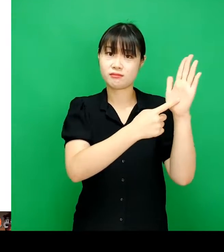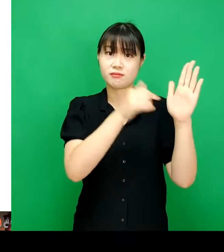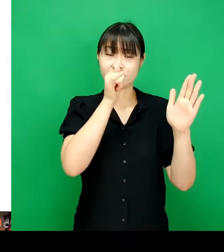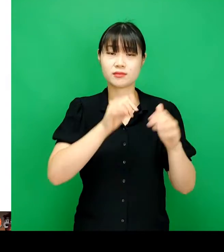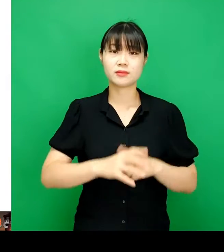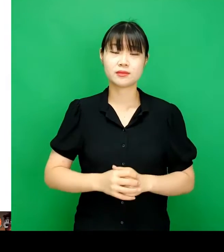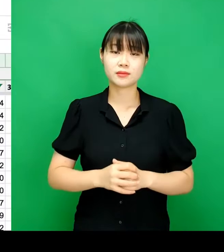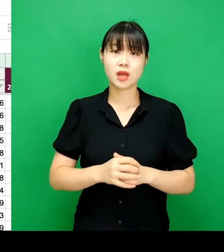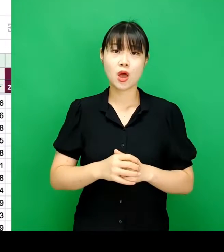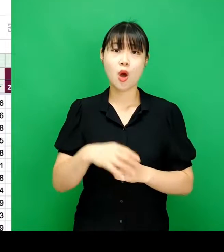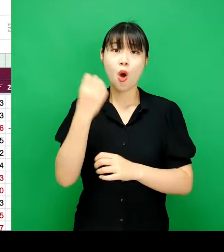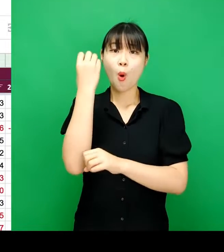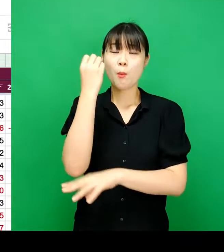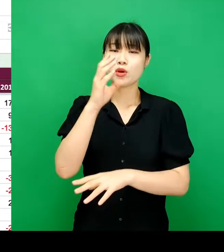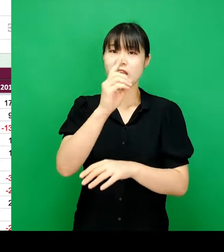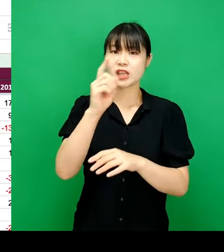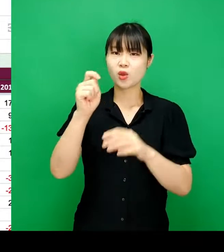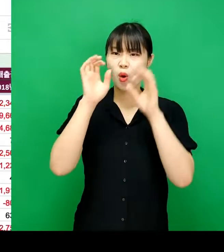지적했는데요.